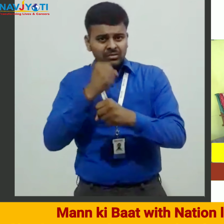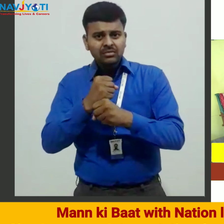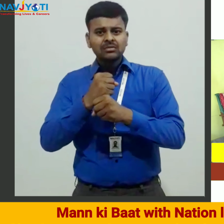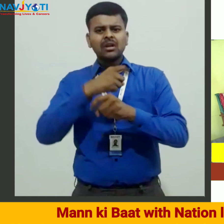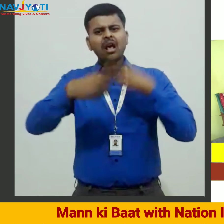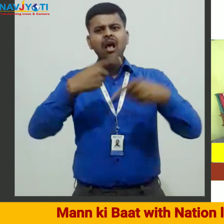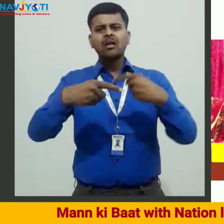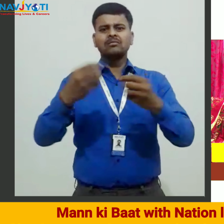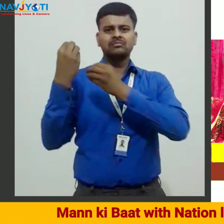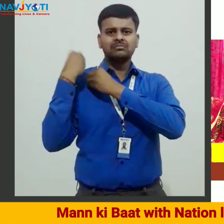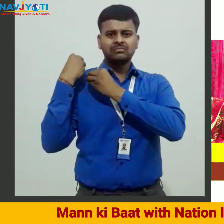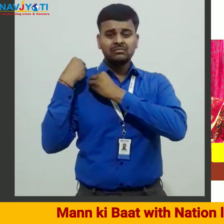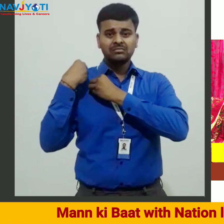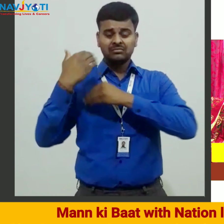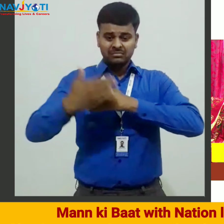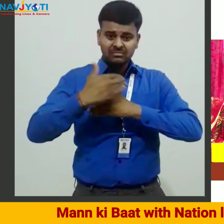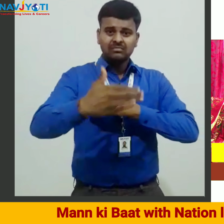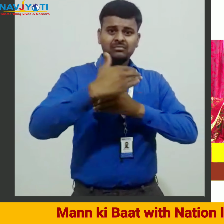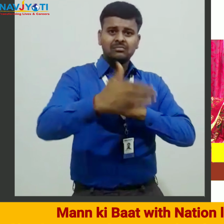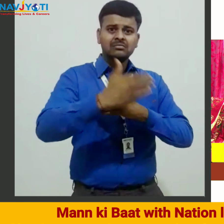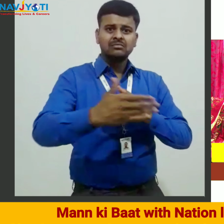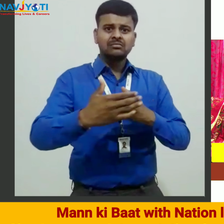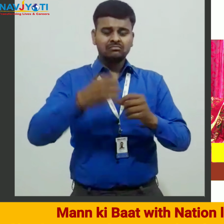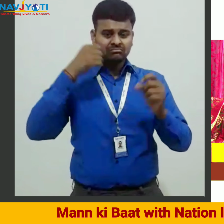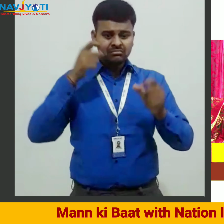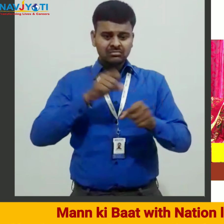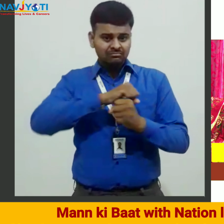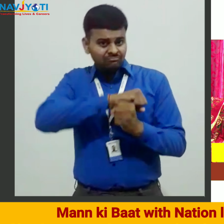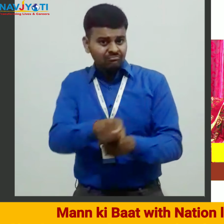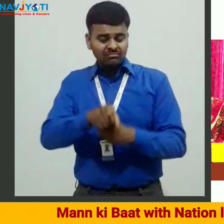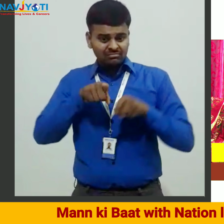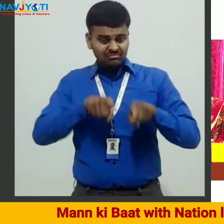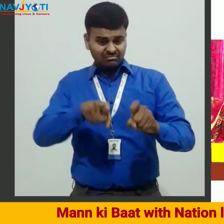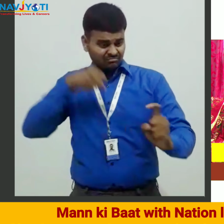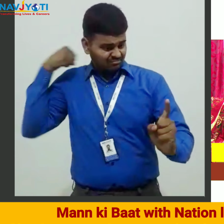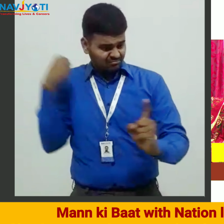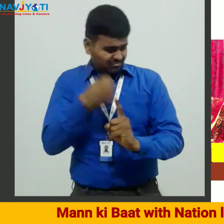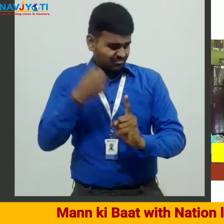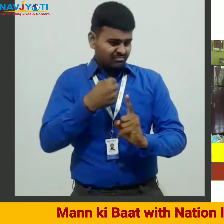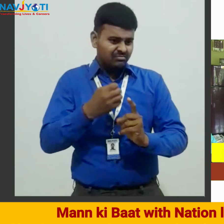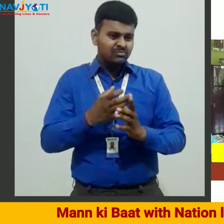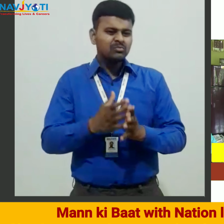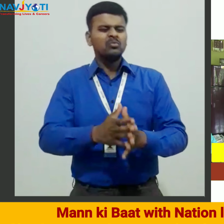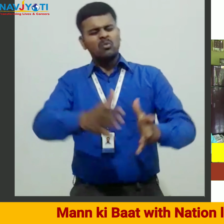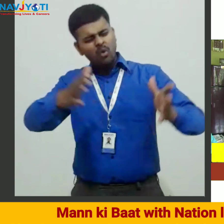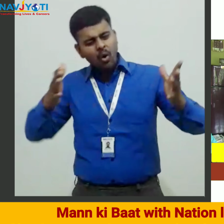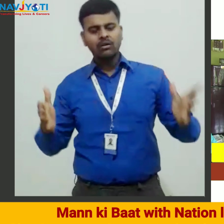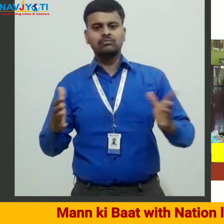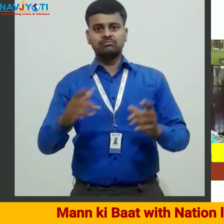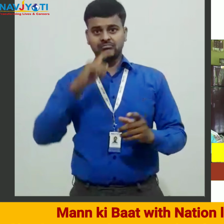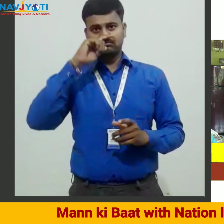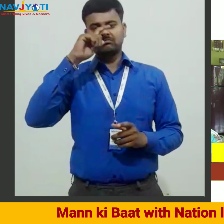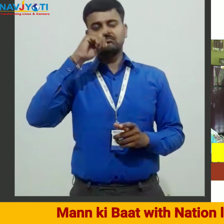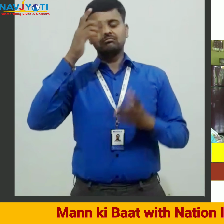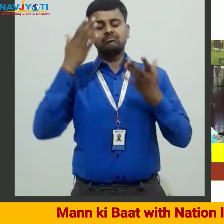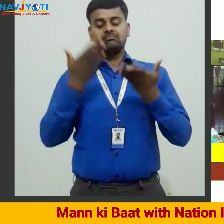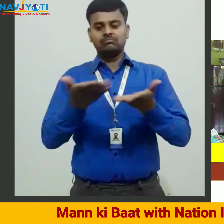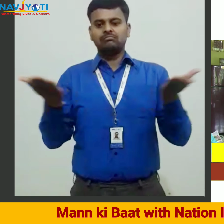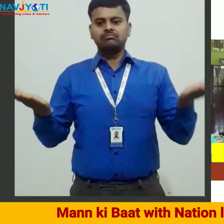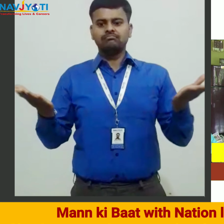इस महामारी से निपटने में बहुत सक्रिय भूमिका निभा रही है। स्थानीय प्रशासन,